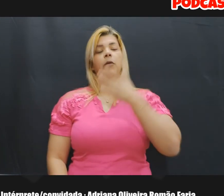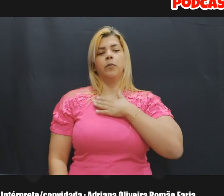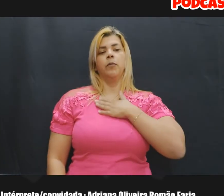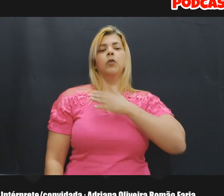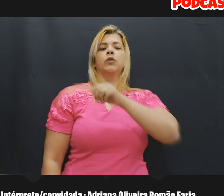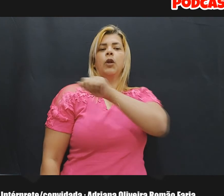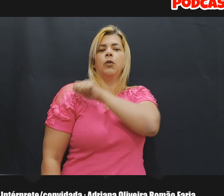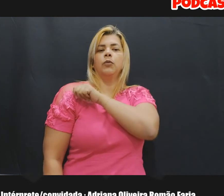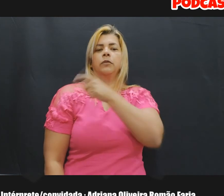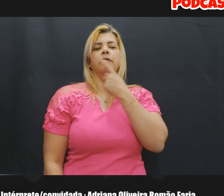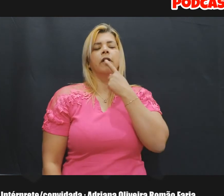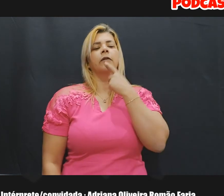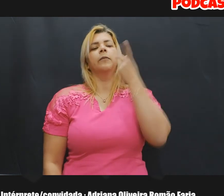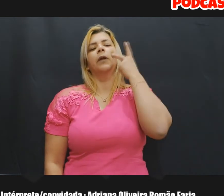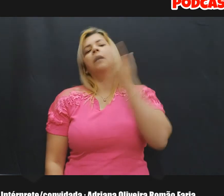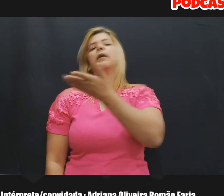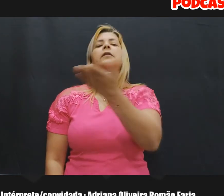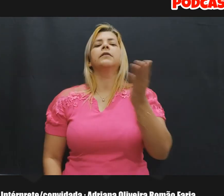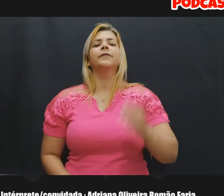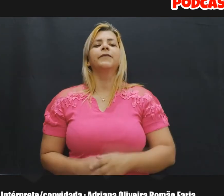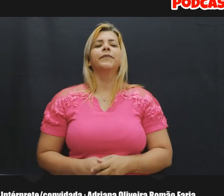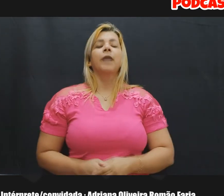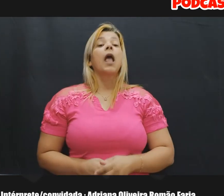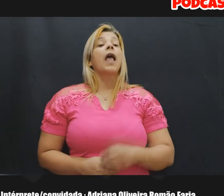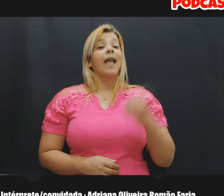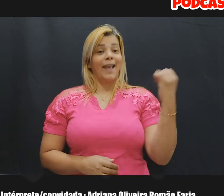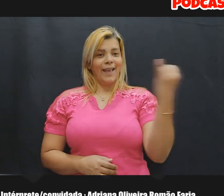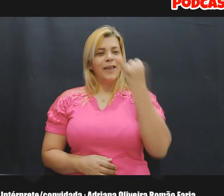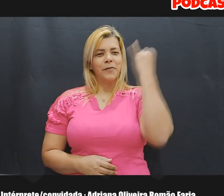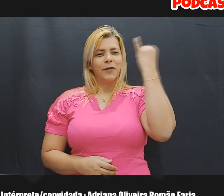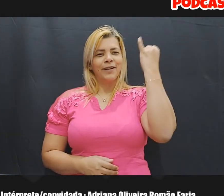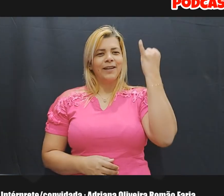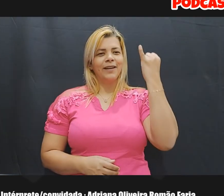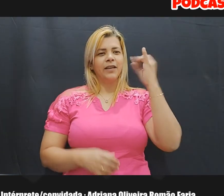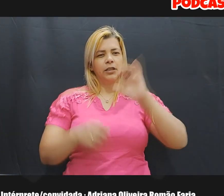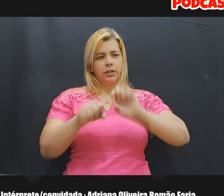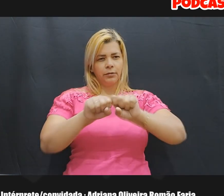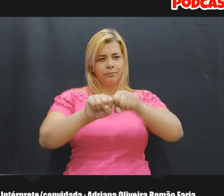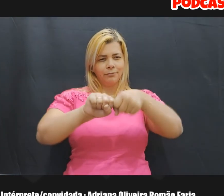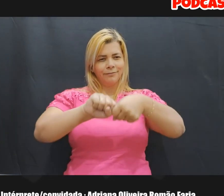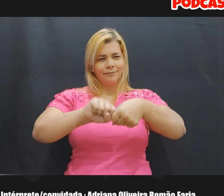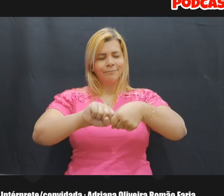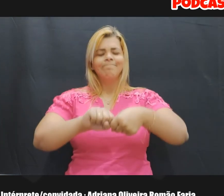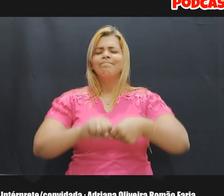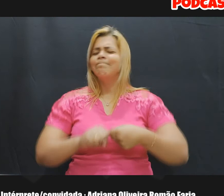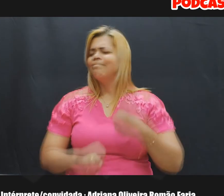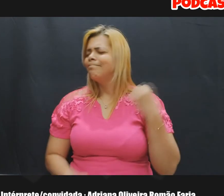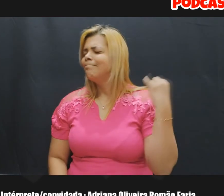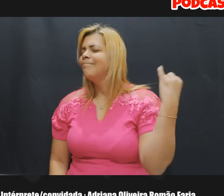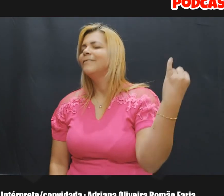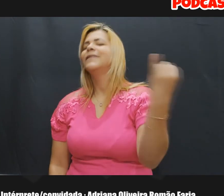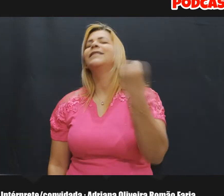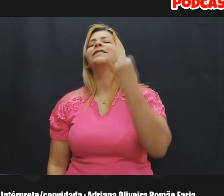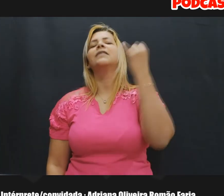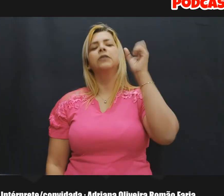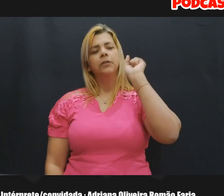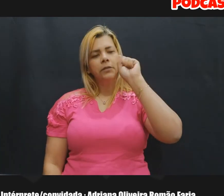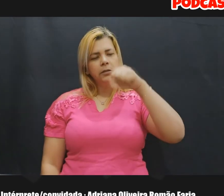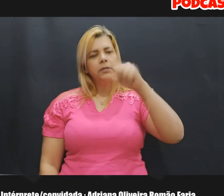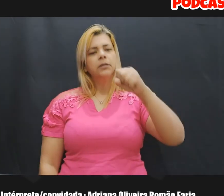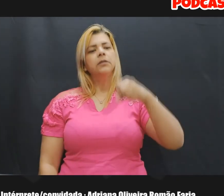sabe? Eu falo assim para eles. Lógico, o papel é muito importante. Você ter o